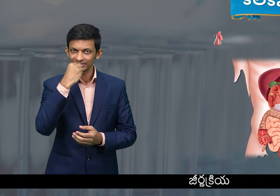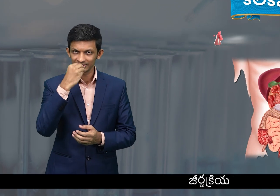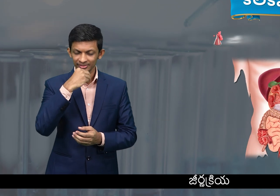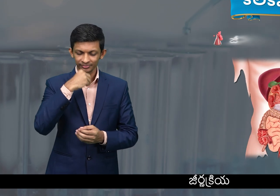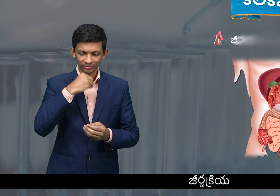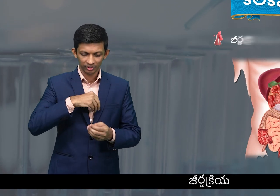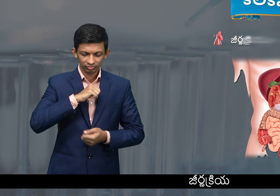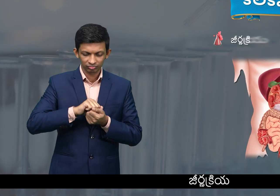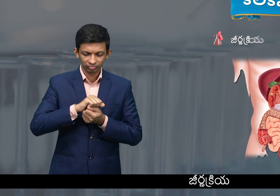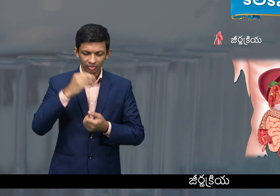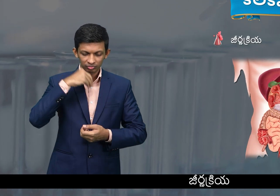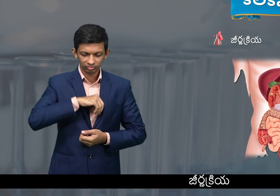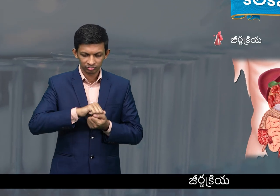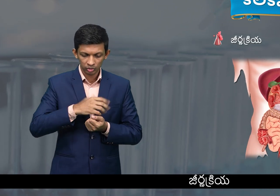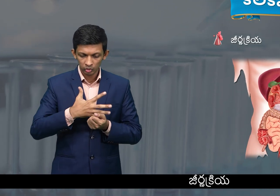జీర్ణక్రియ,